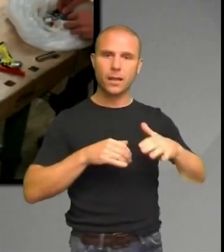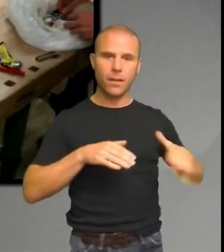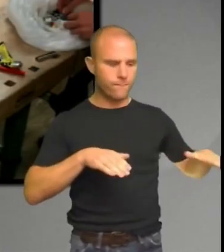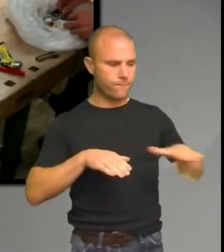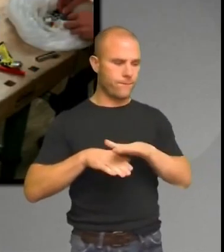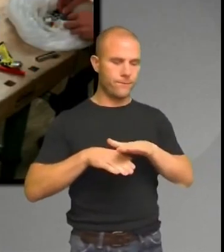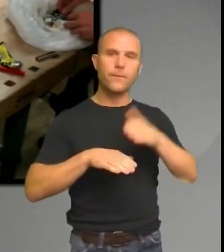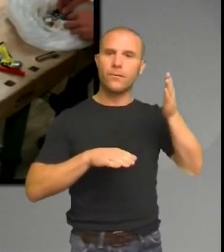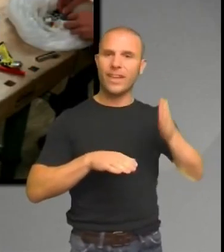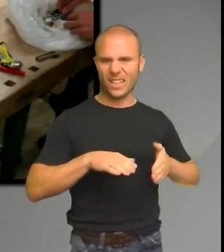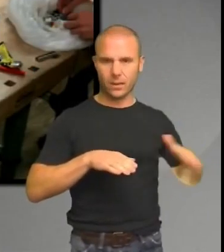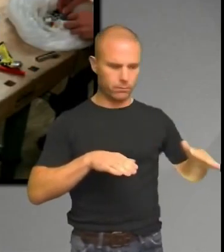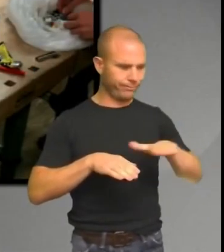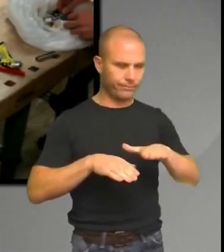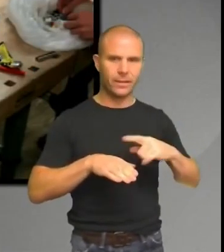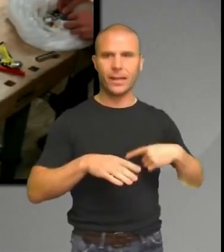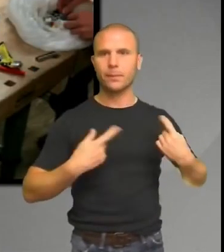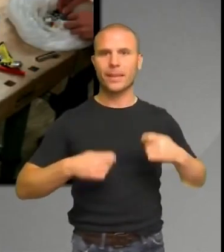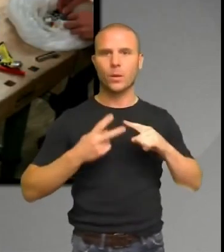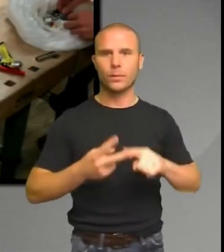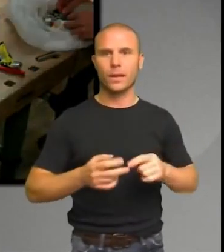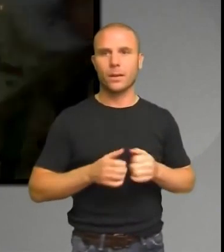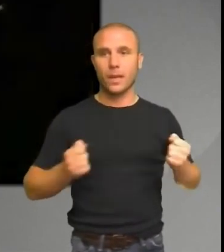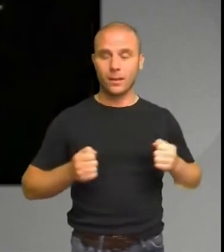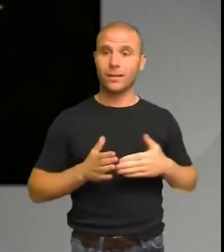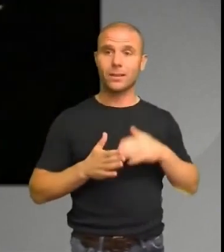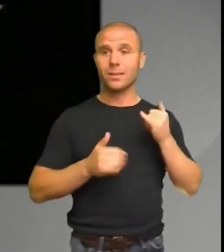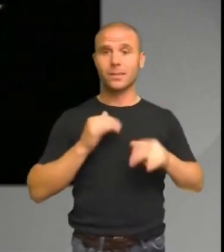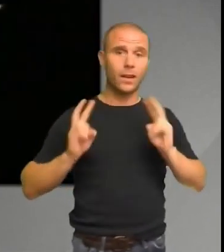Det blev lite galet där. Men det blev bra.